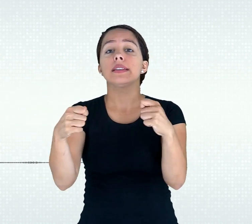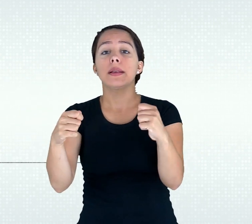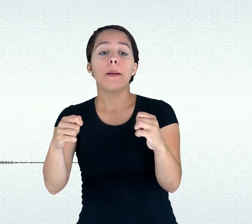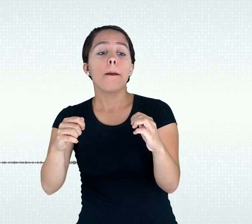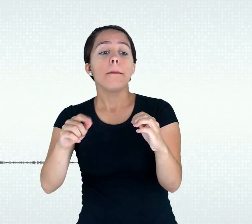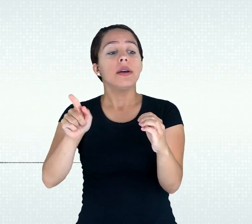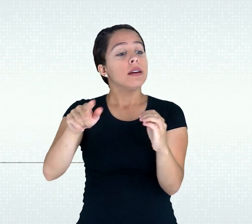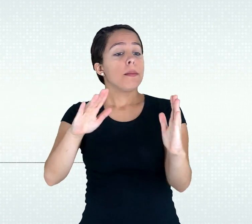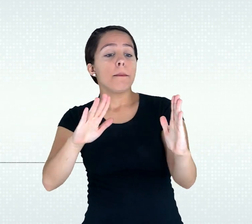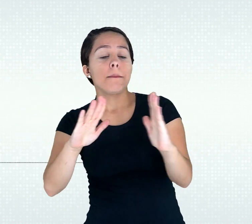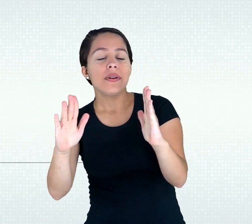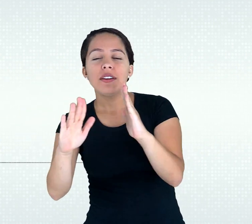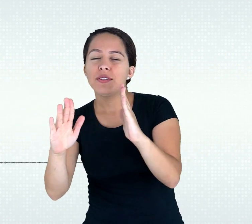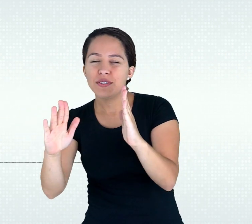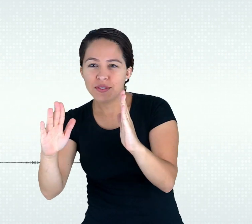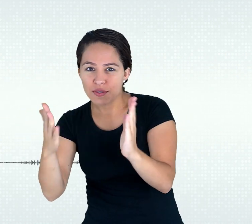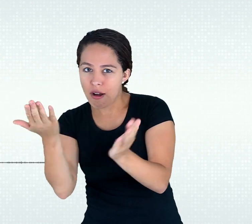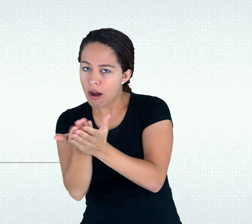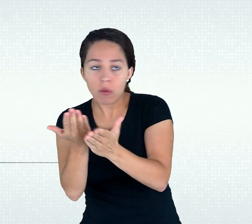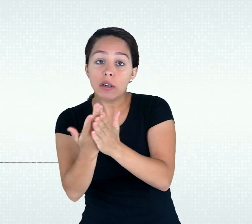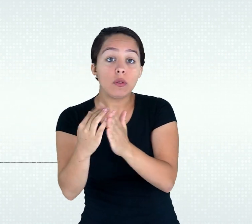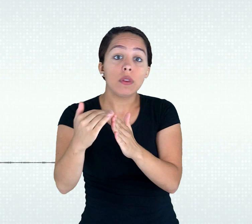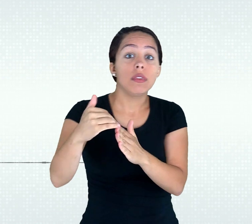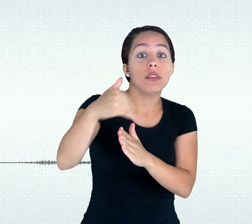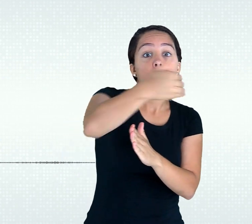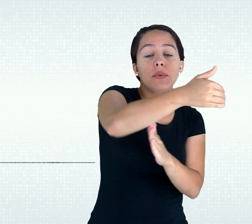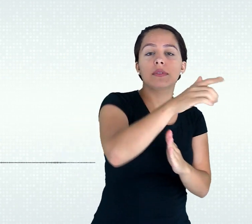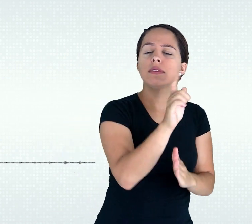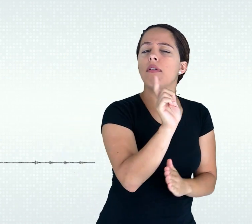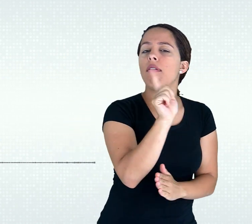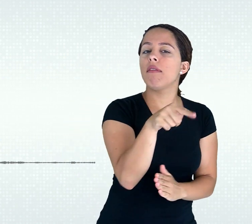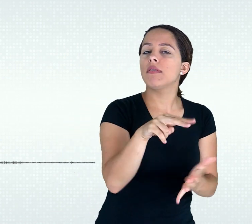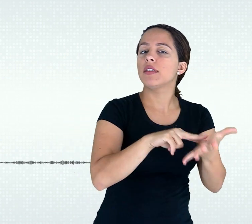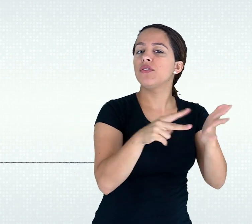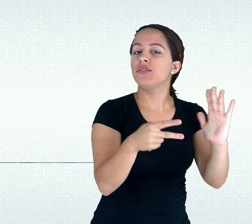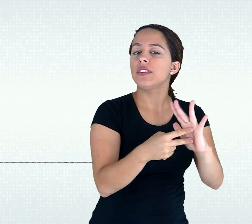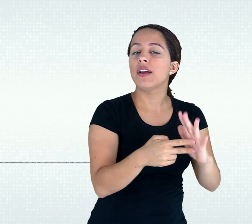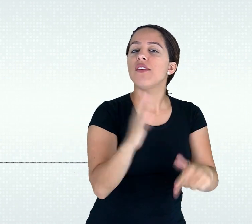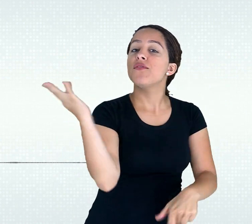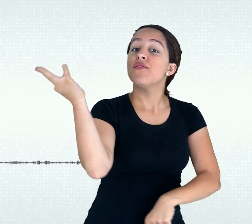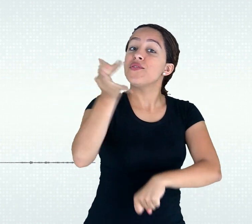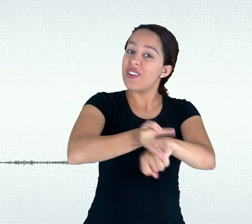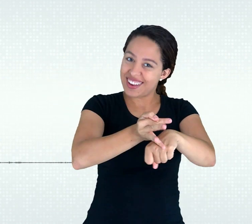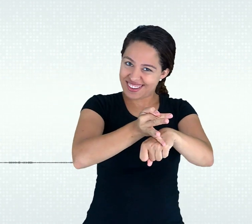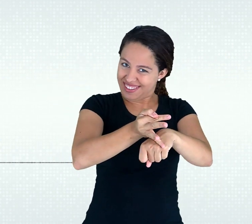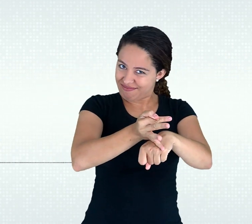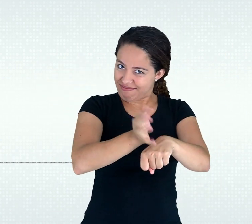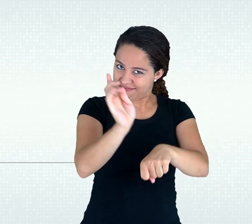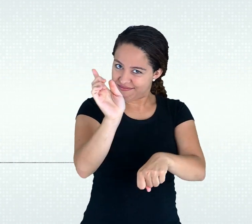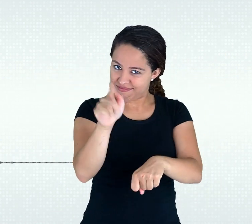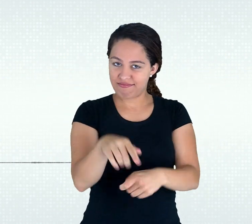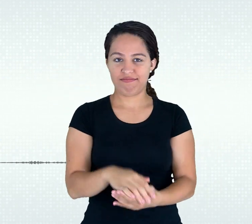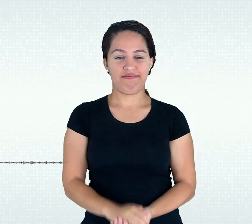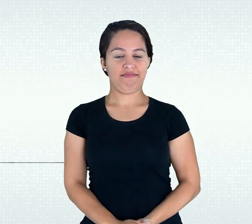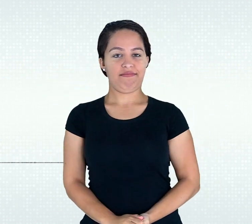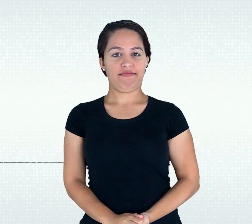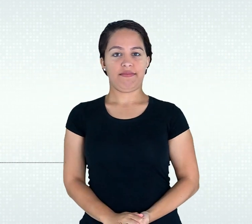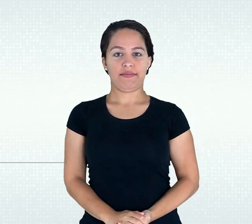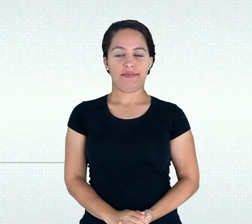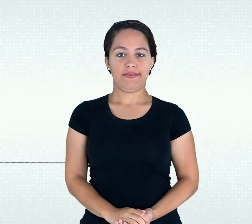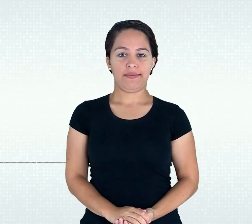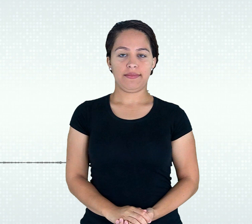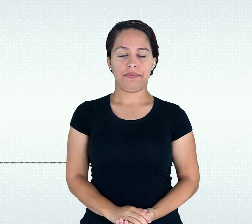regulares fecha aspas ou seja no intervalo entre os semestres trimestres ou